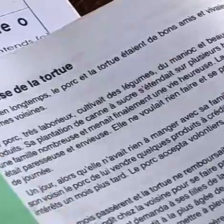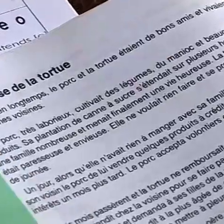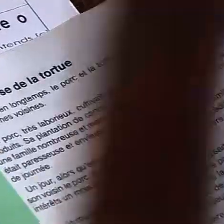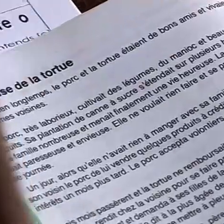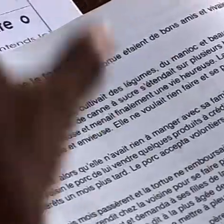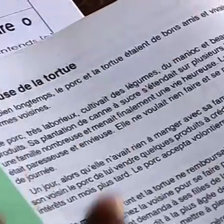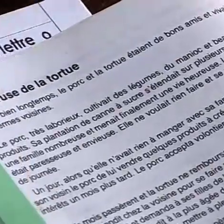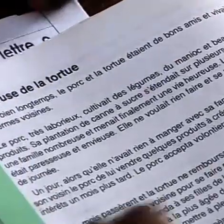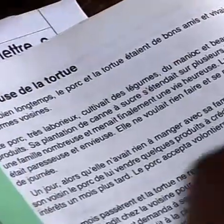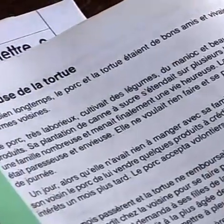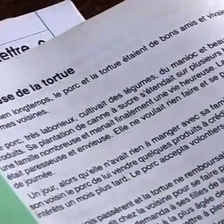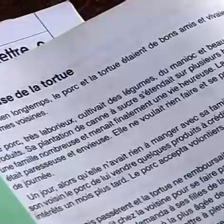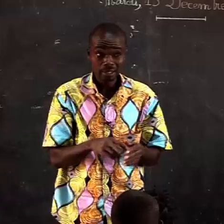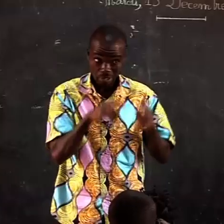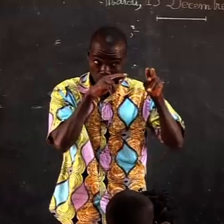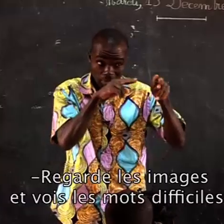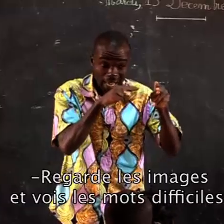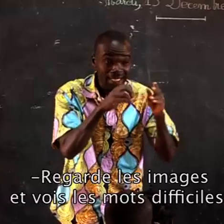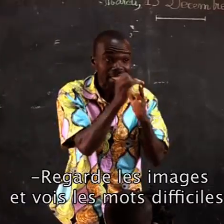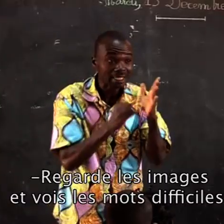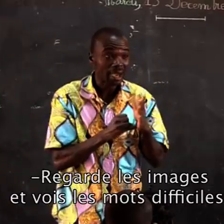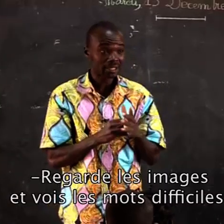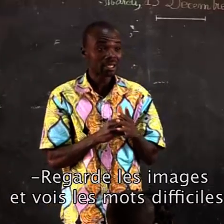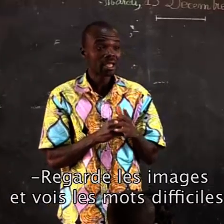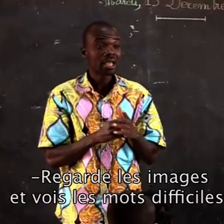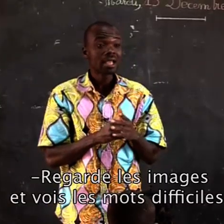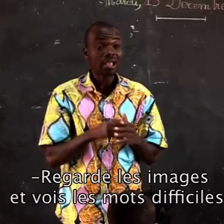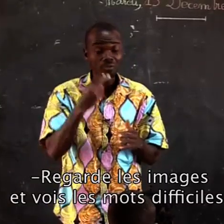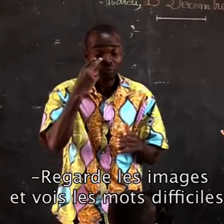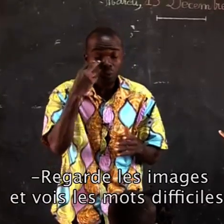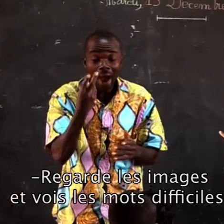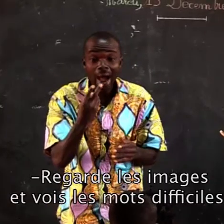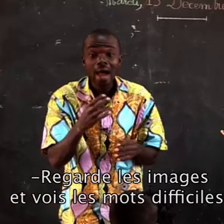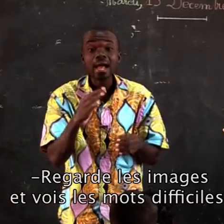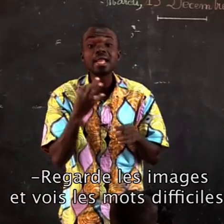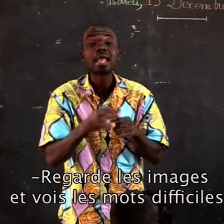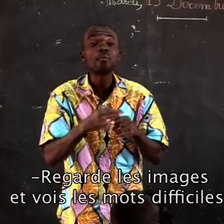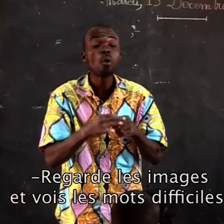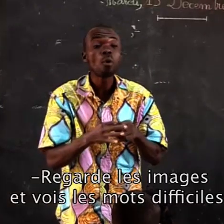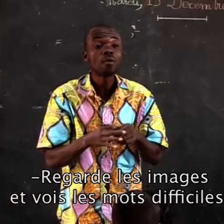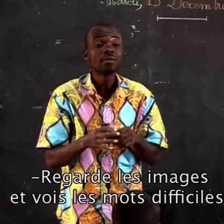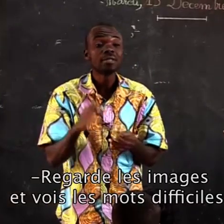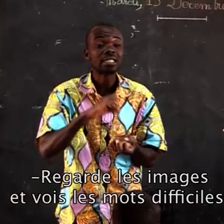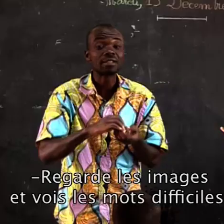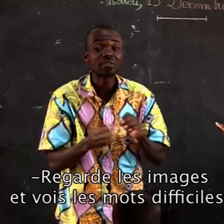pour lire un texte, il regarde les images. Il voit les mots